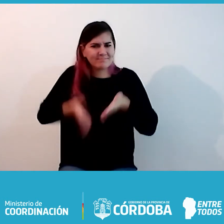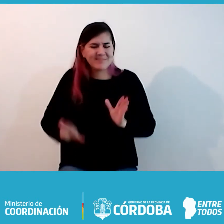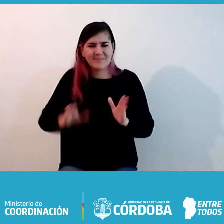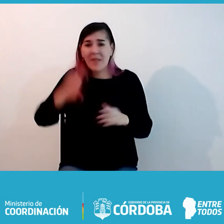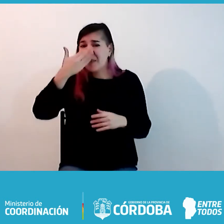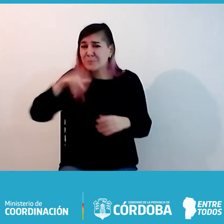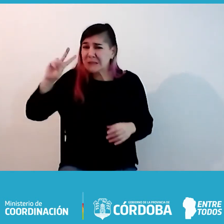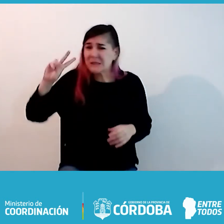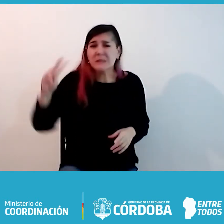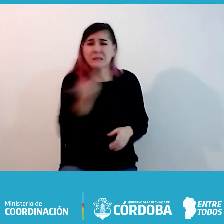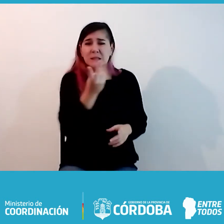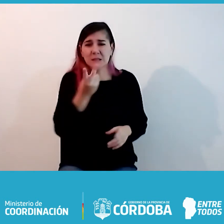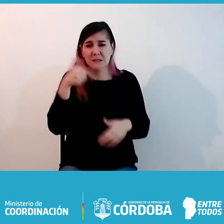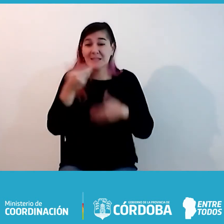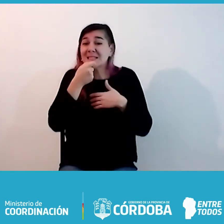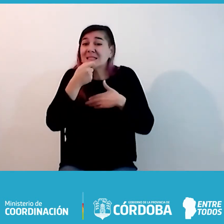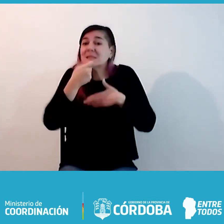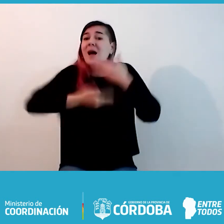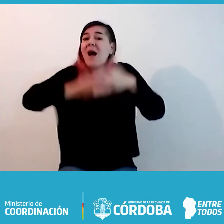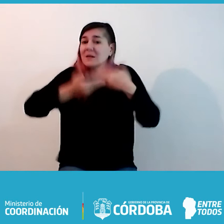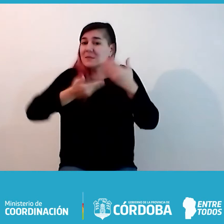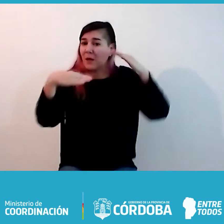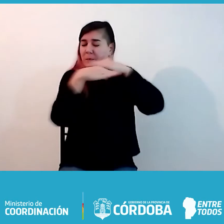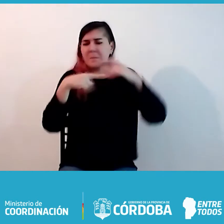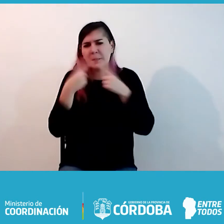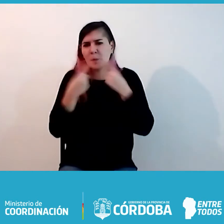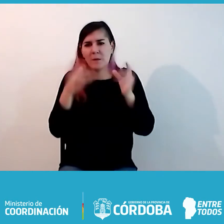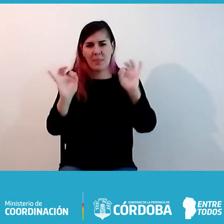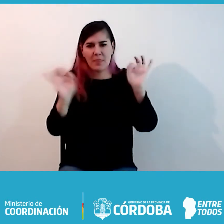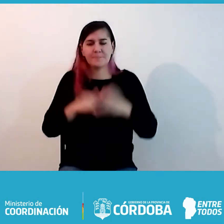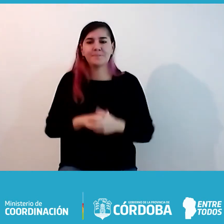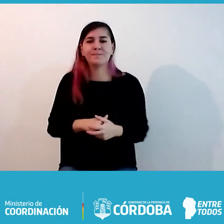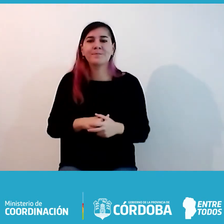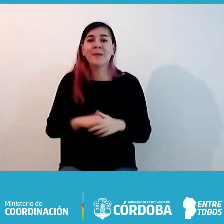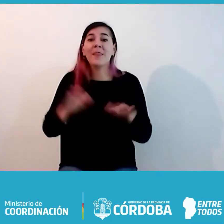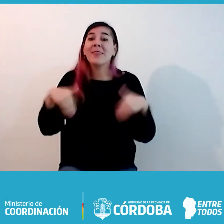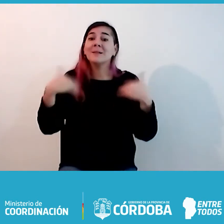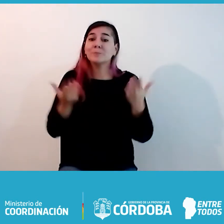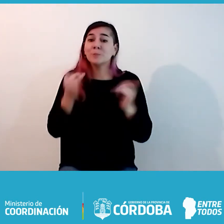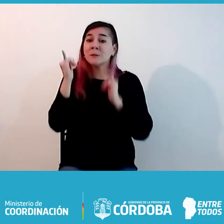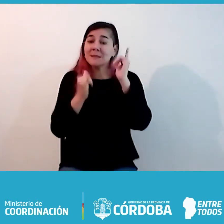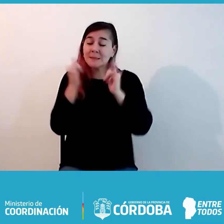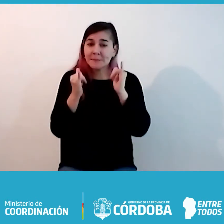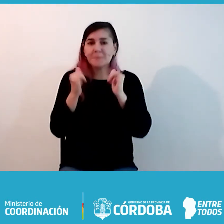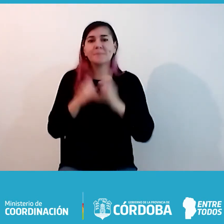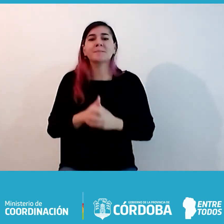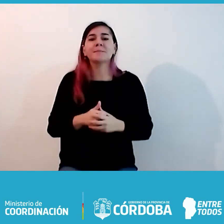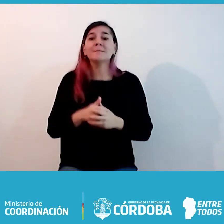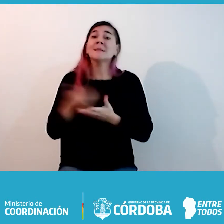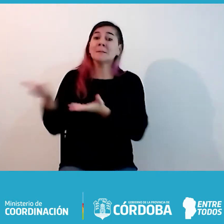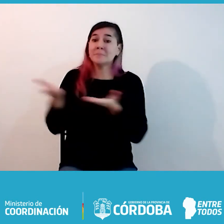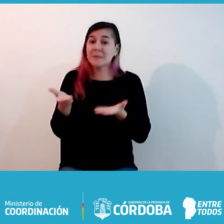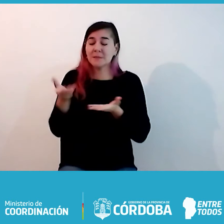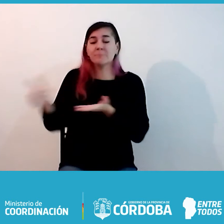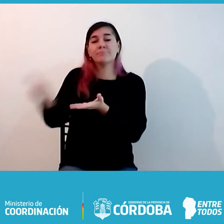hacer, si se llega a hacer esta autovía. No formula pregunta. Luego del expuesto se le invita a